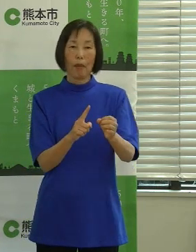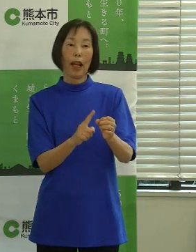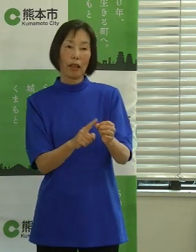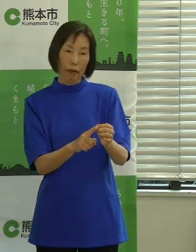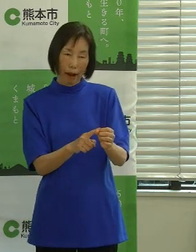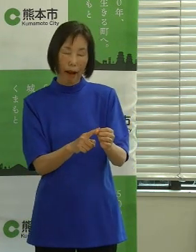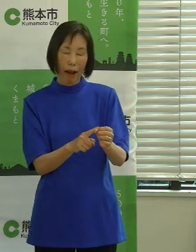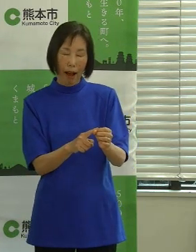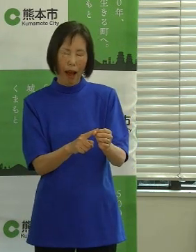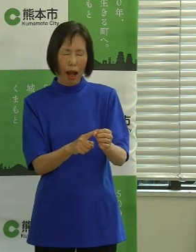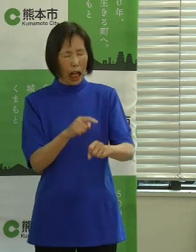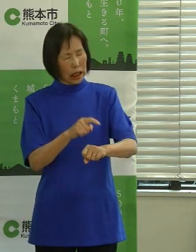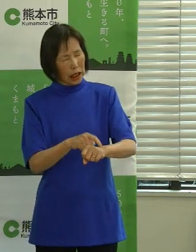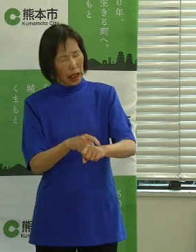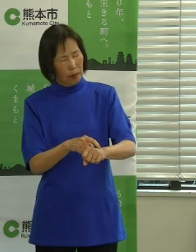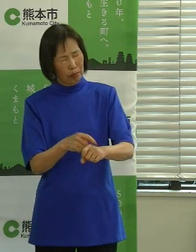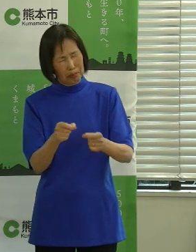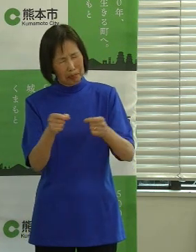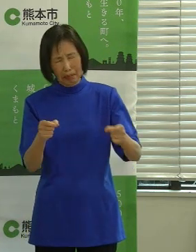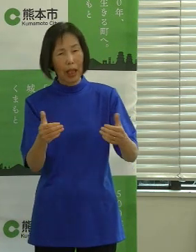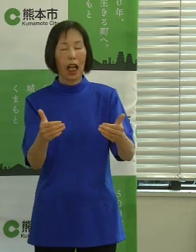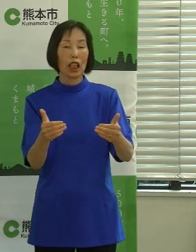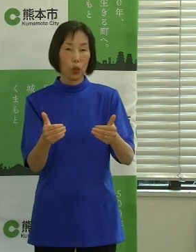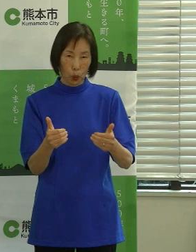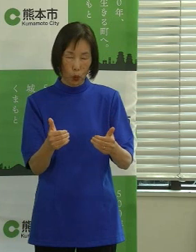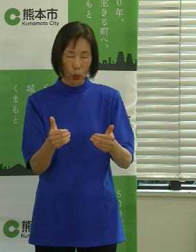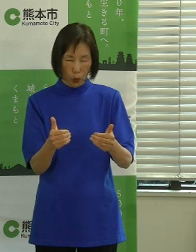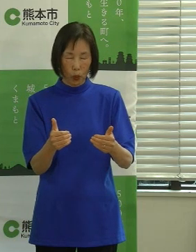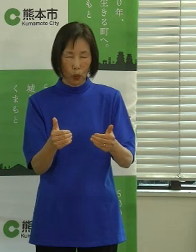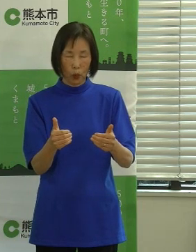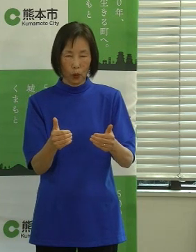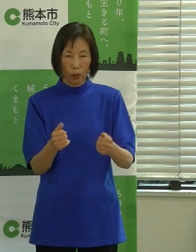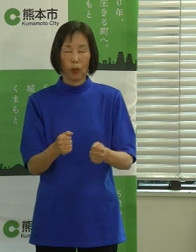かなり時間がやっぱり要するだろうということ、それから